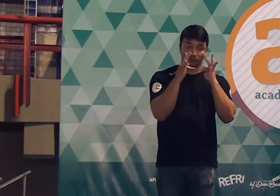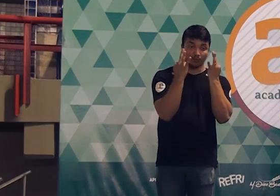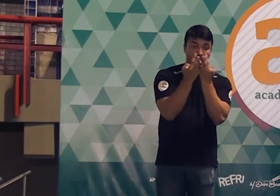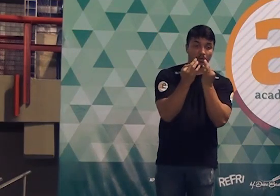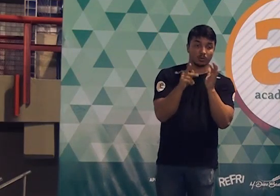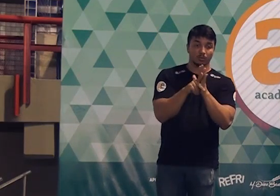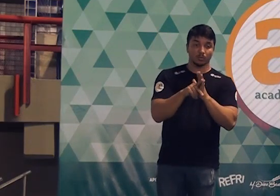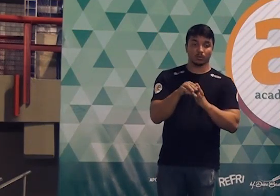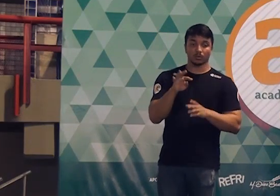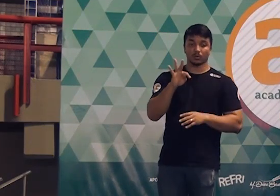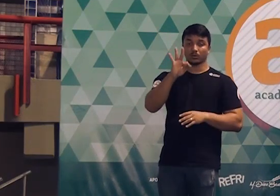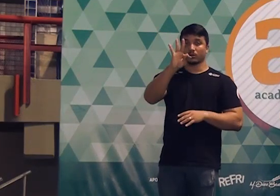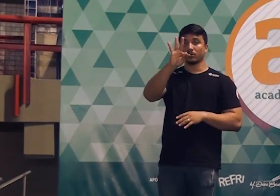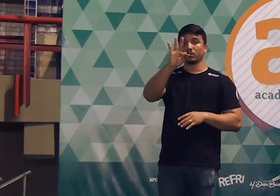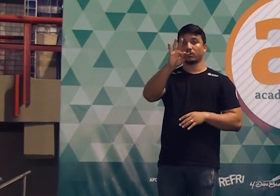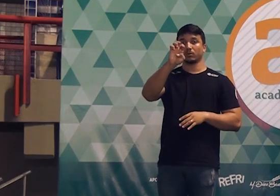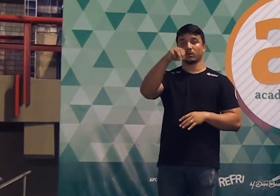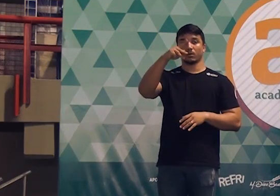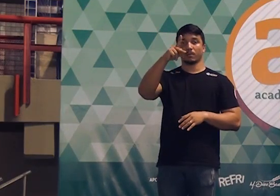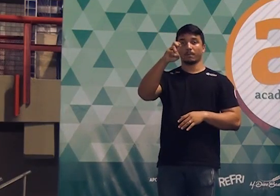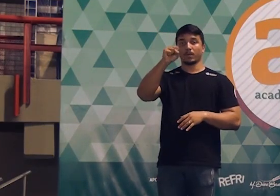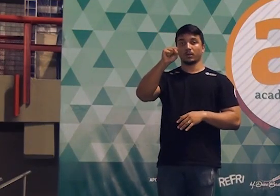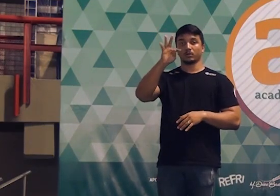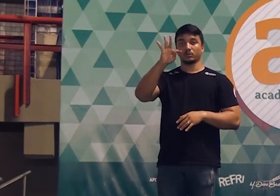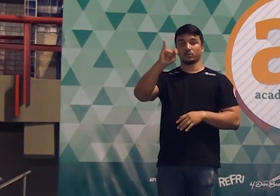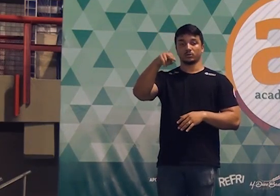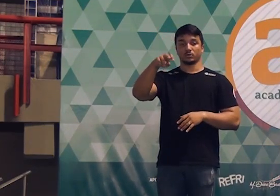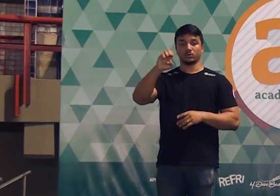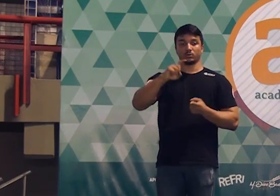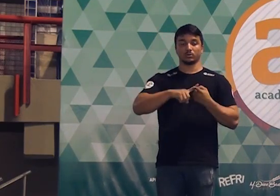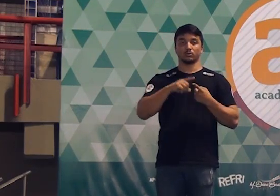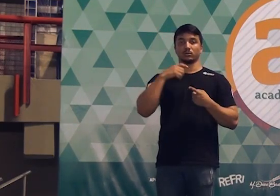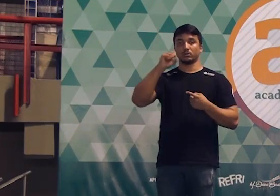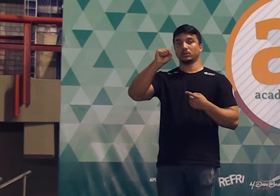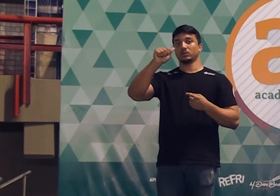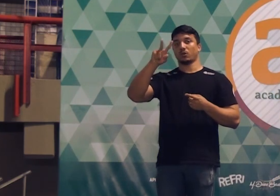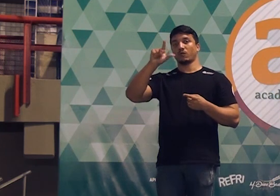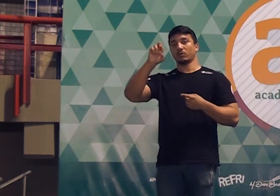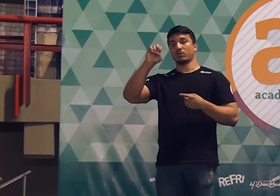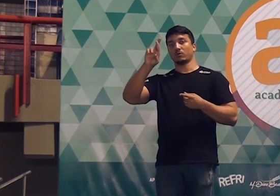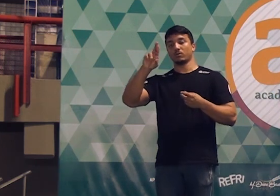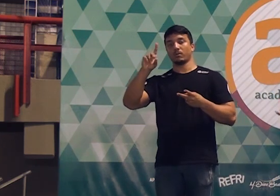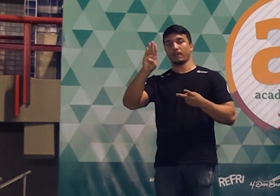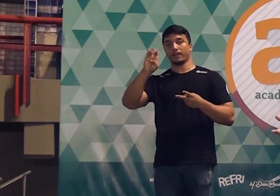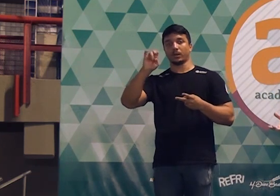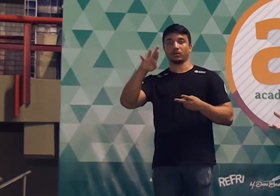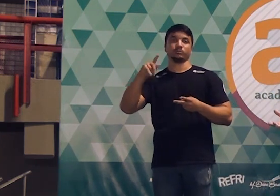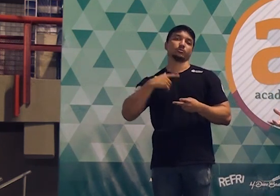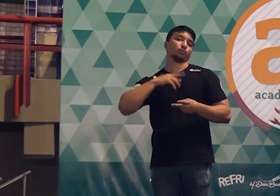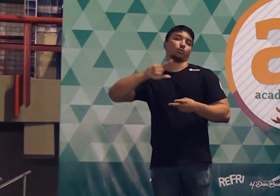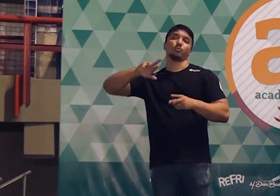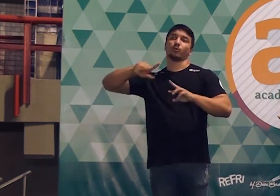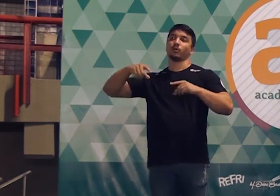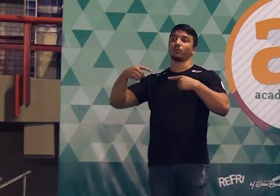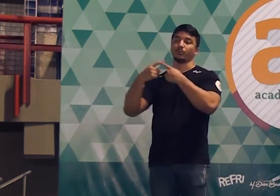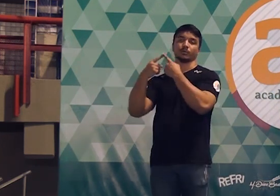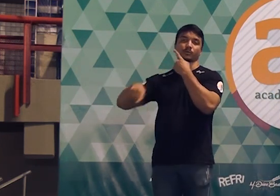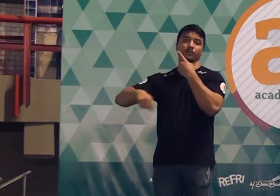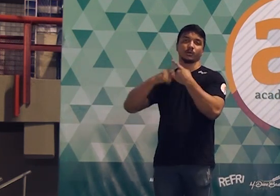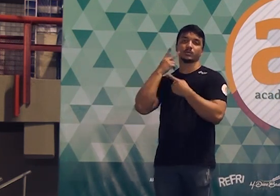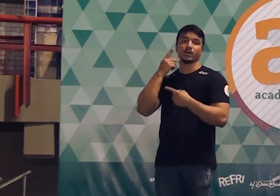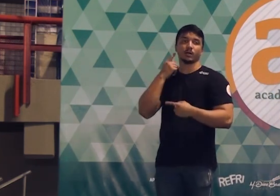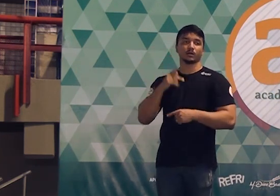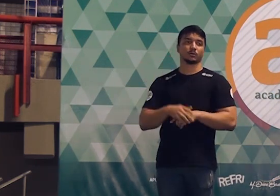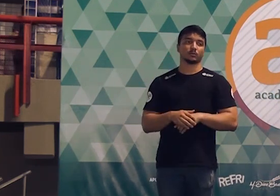ó. Família Tempestini, tá? Família Salvador Beraldi. Isso não é nome de cearense, né? Mas